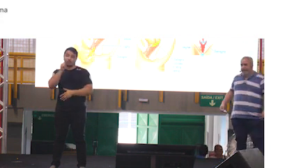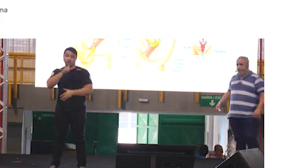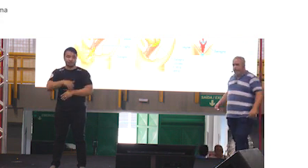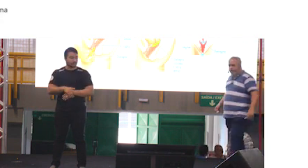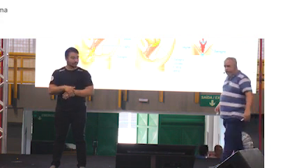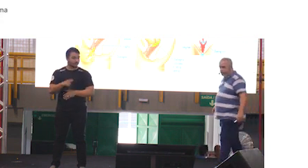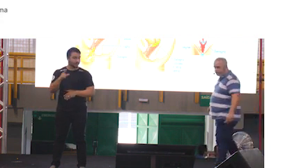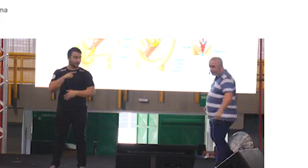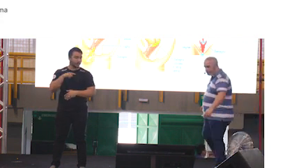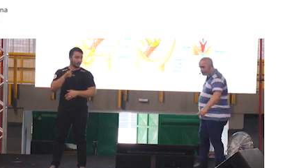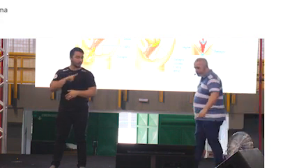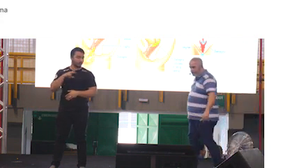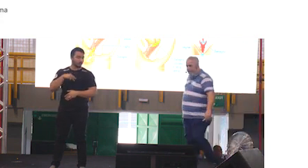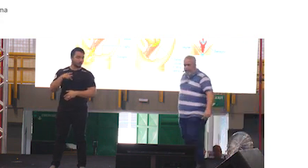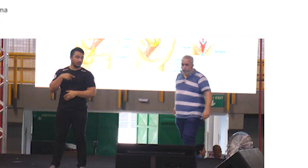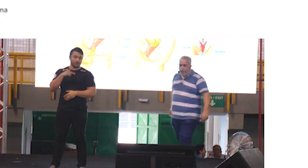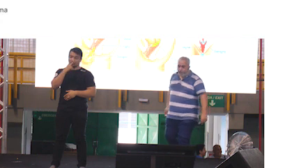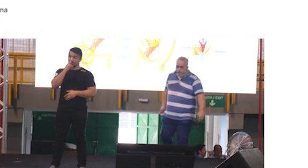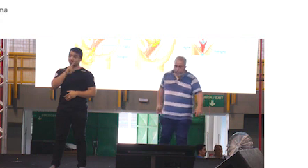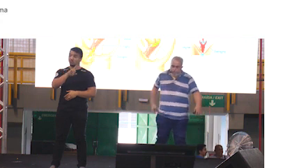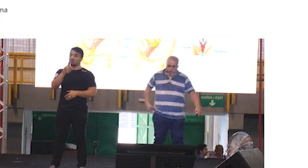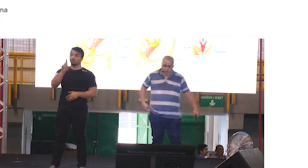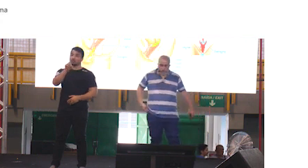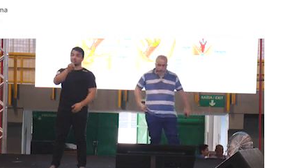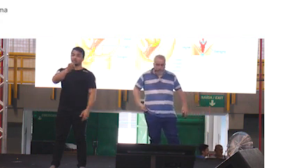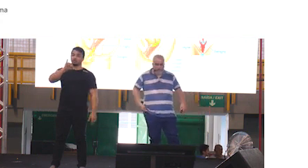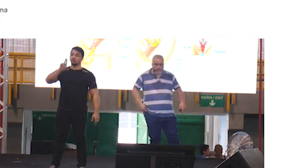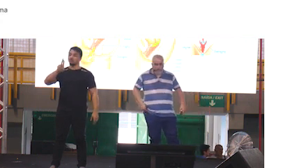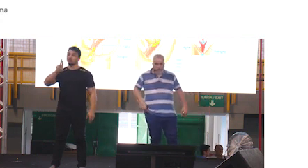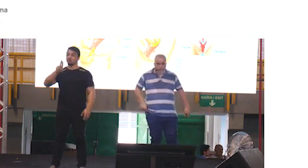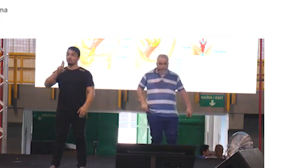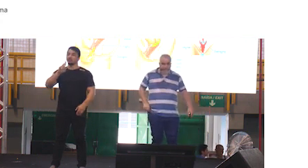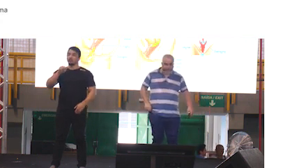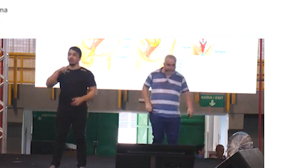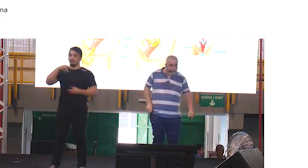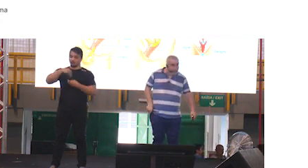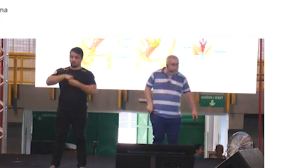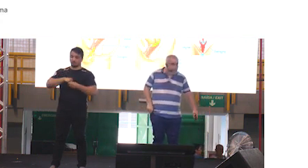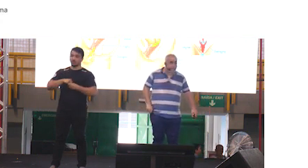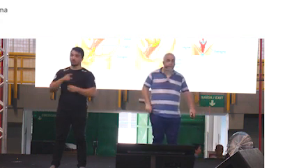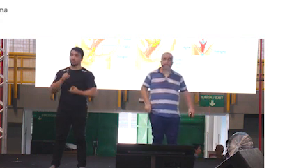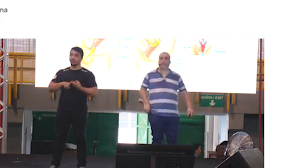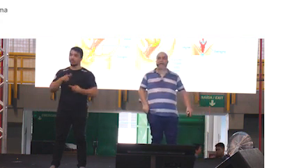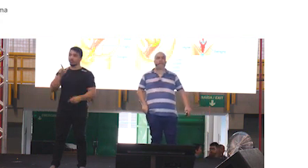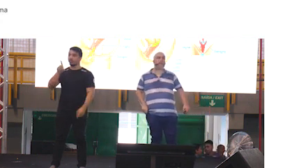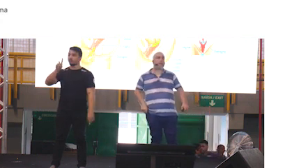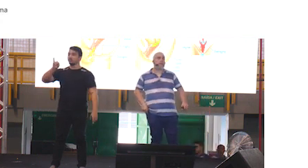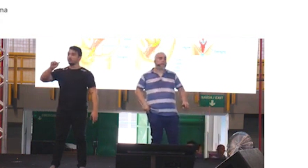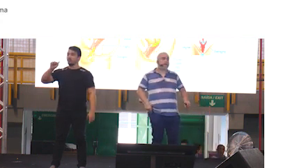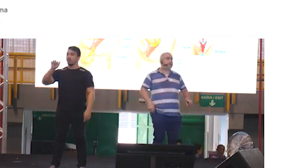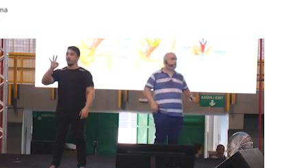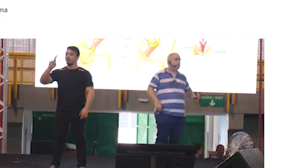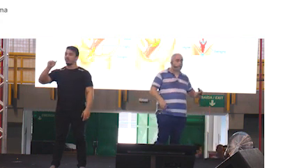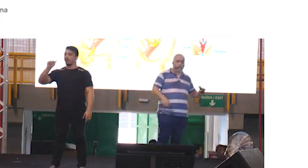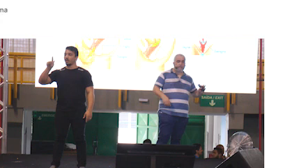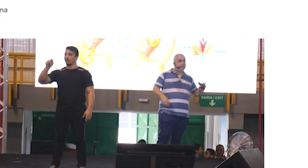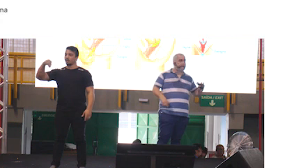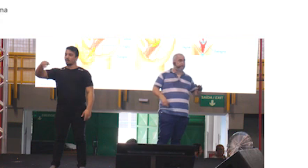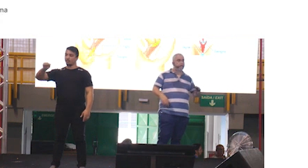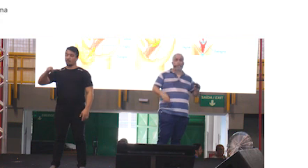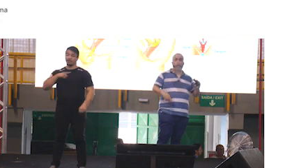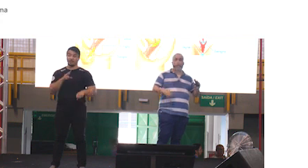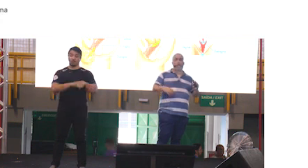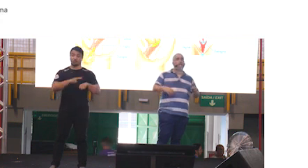Você vai ter aí o dispositivo intrauterino, que é o DIU. Existe o diafragma, tá certo? Que são